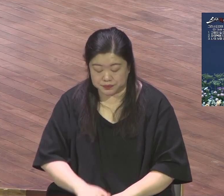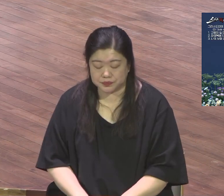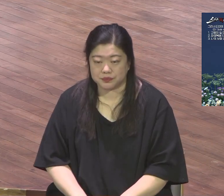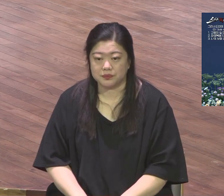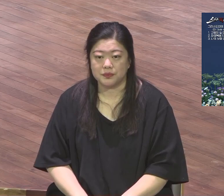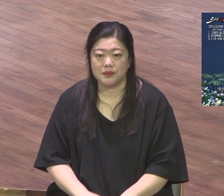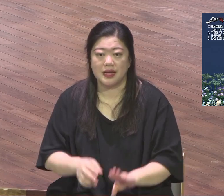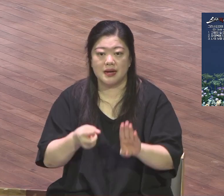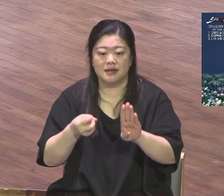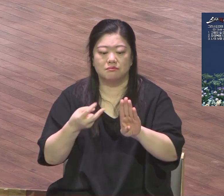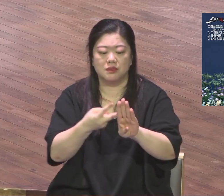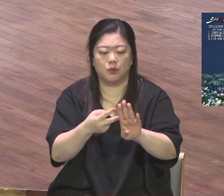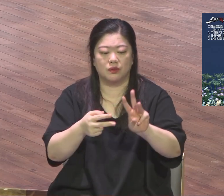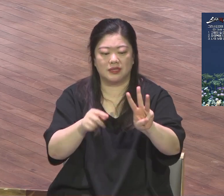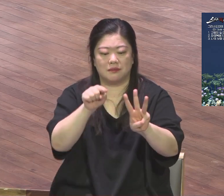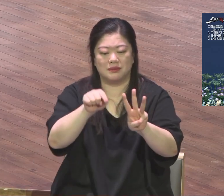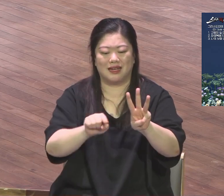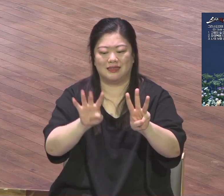빌립보 3장 4절 이하에